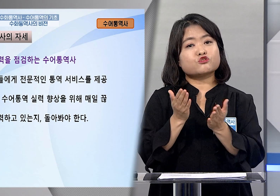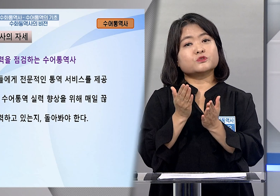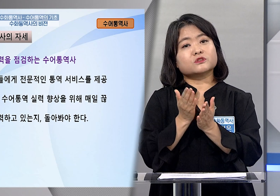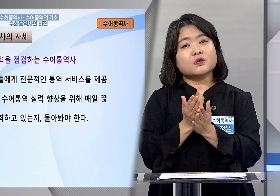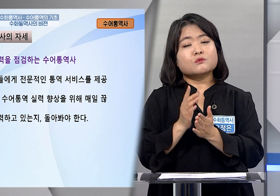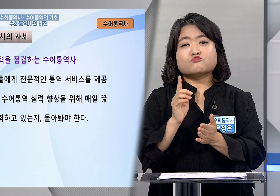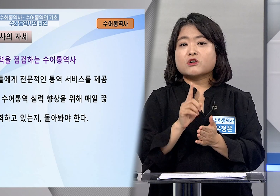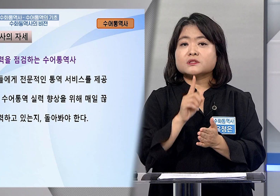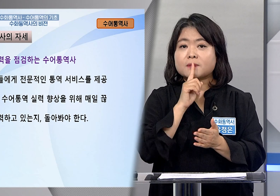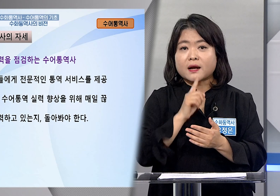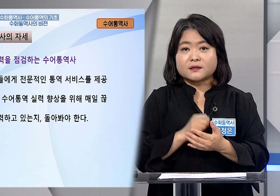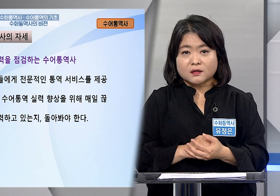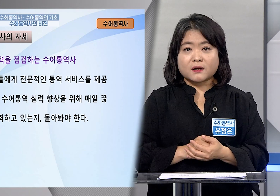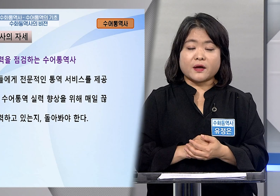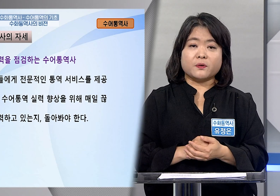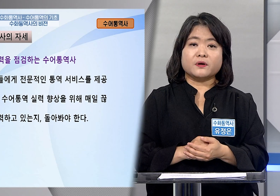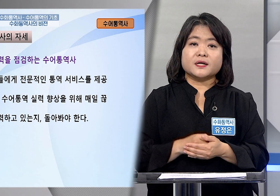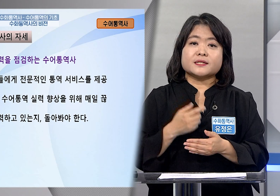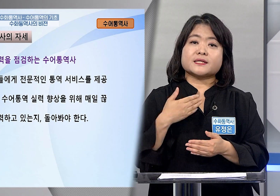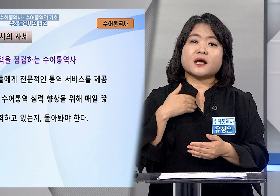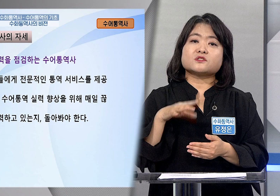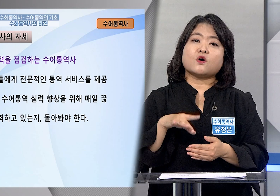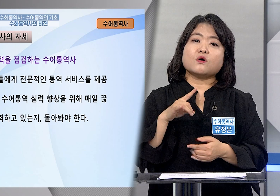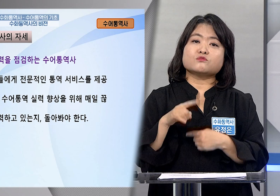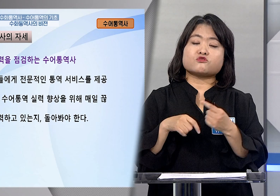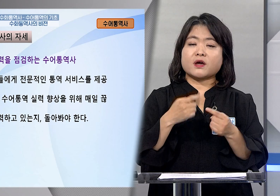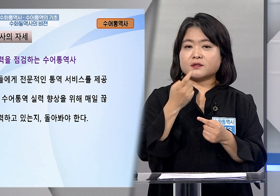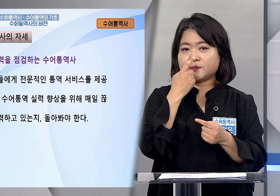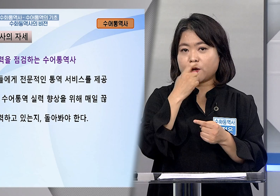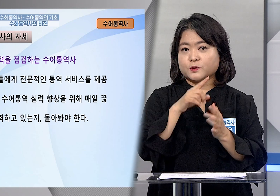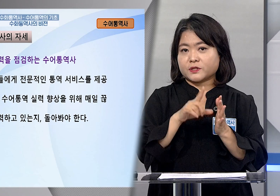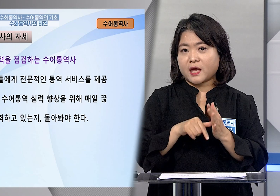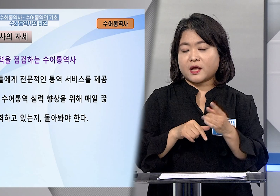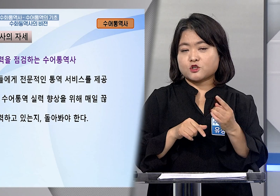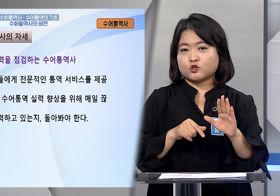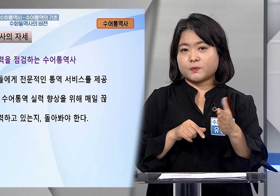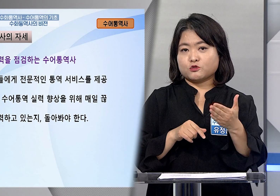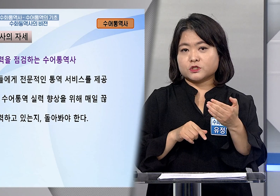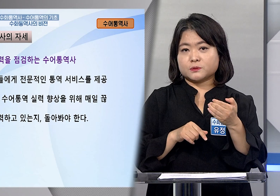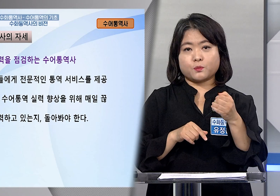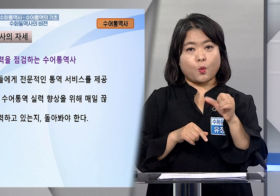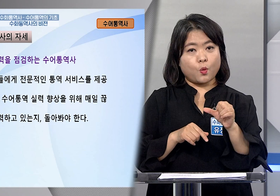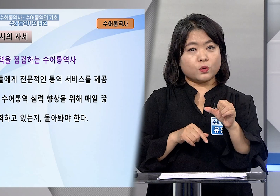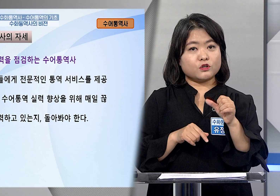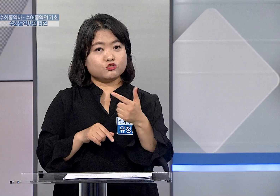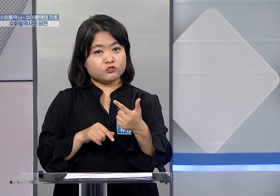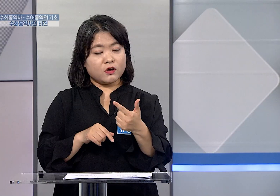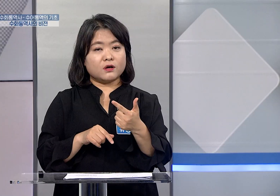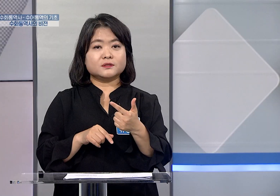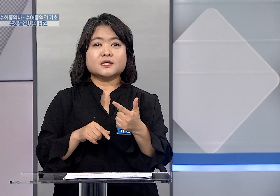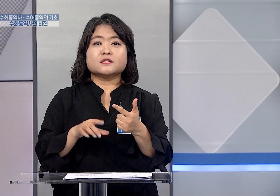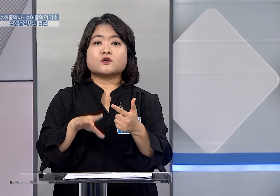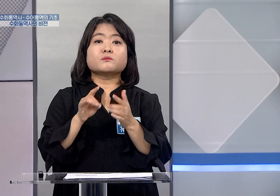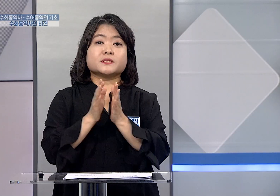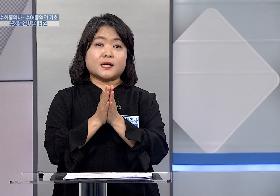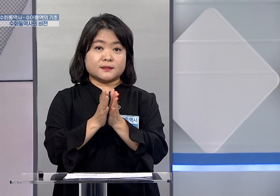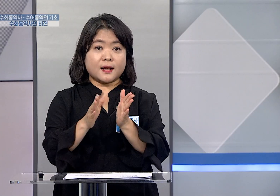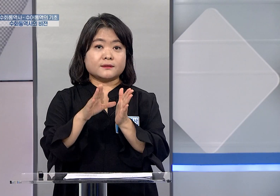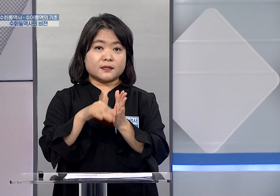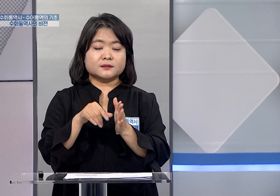맞춤은 무엇을 말하는 걸까요? 제가 처음 수화를 배울 때 1995년, 6년 처음 시작을 할